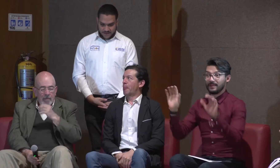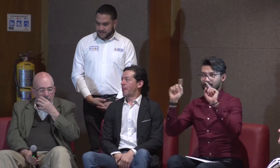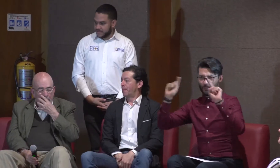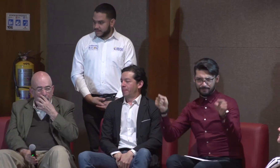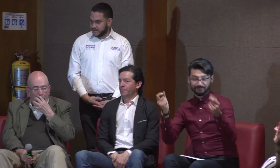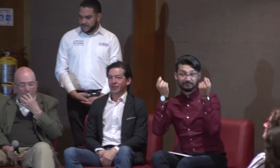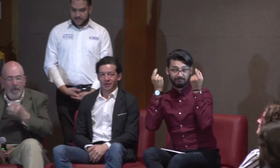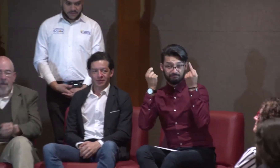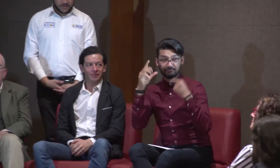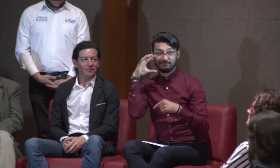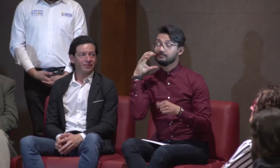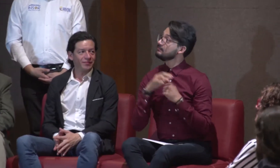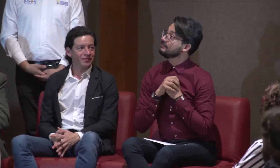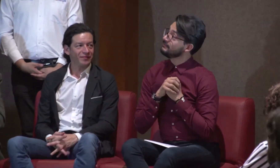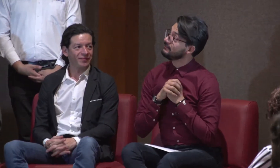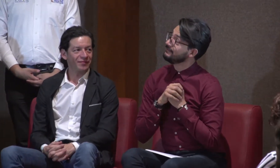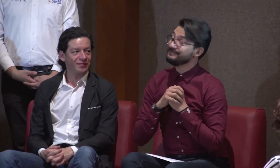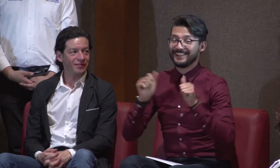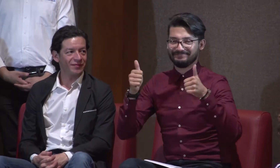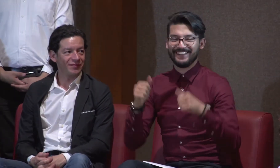Muchas gracias, Juan Manuel.